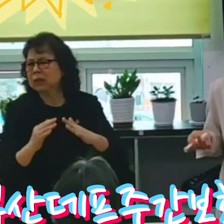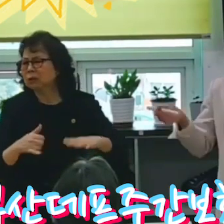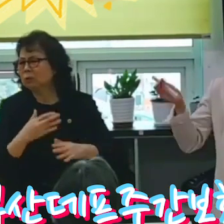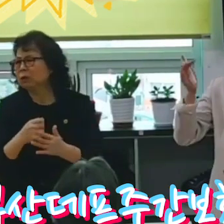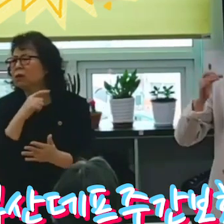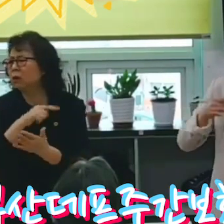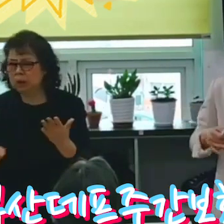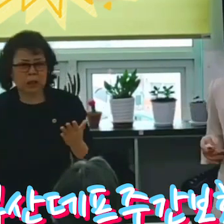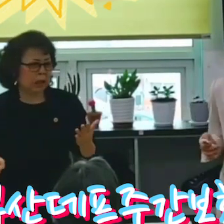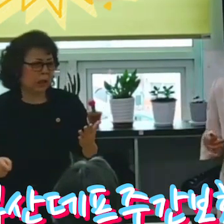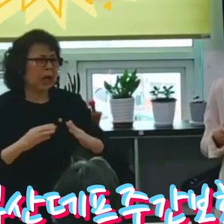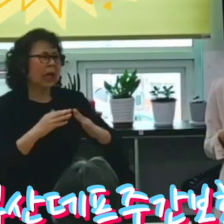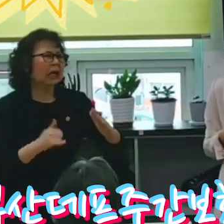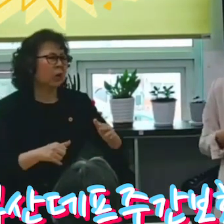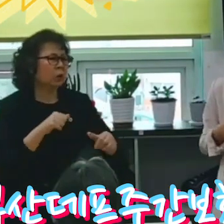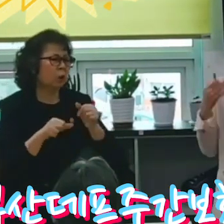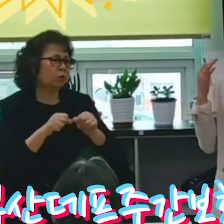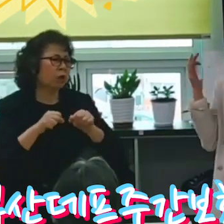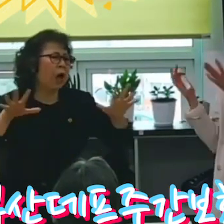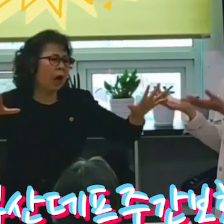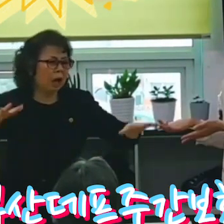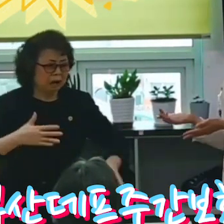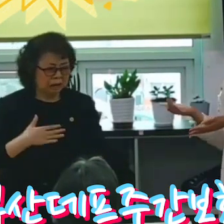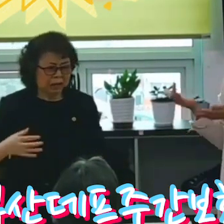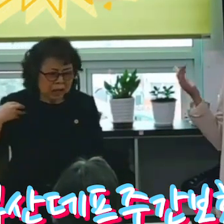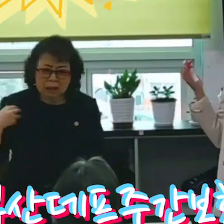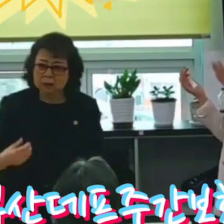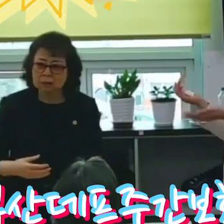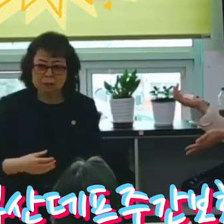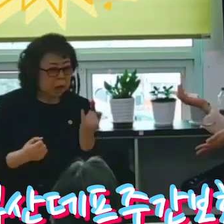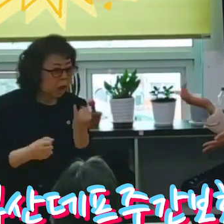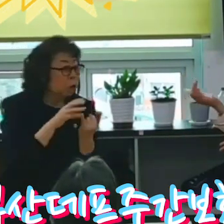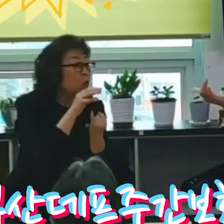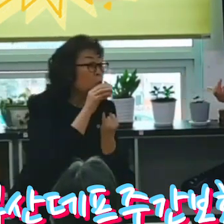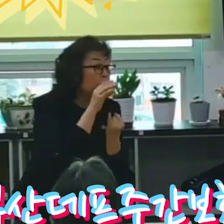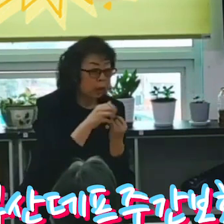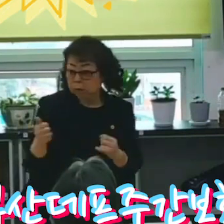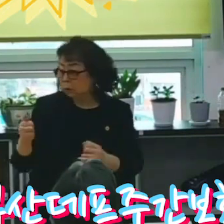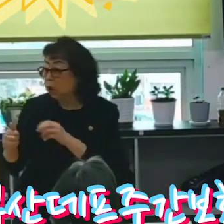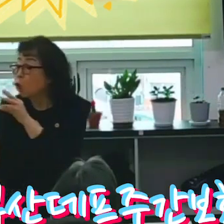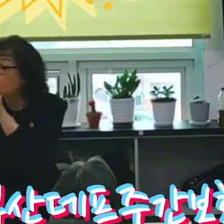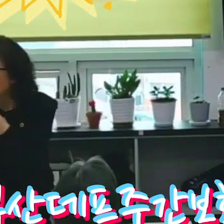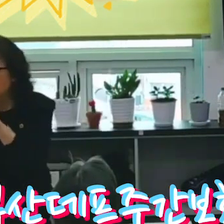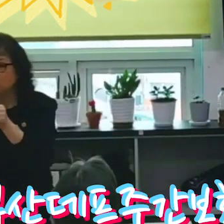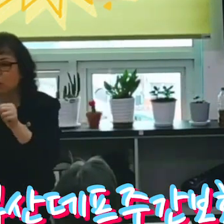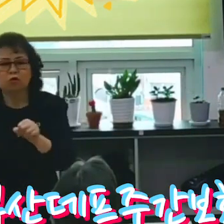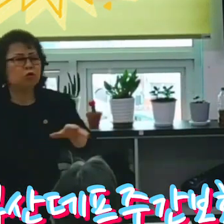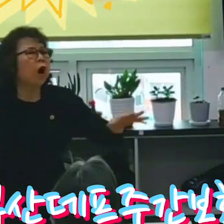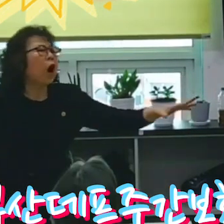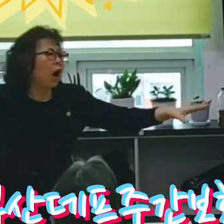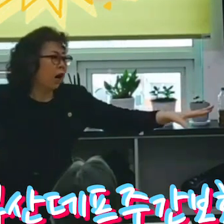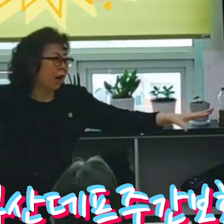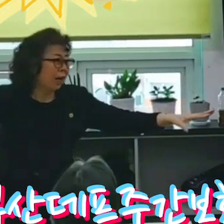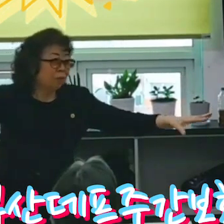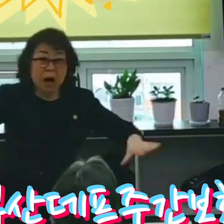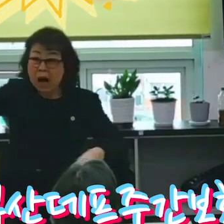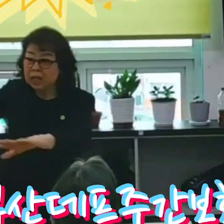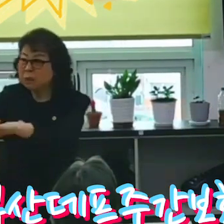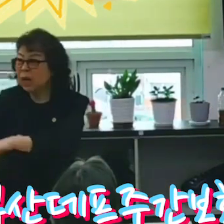우리 가족 소문을 그렇게 우리가 내고 있는 거예요. 내가 내고 있어요. 그러면서 나중에는 다른